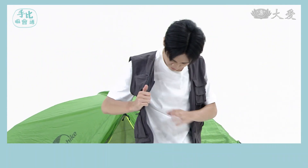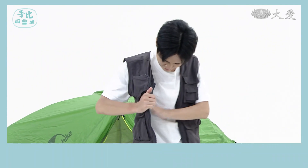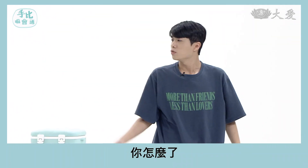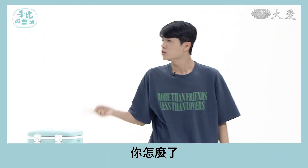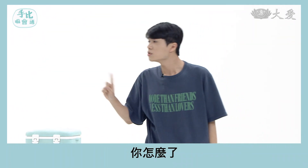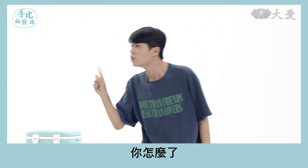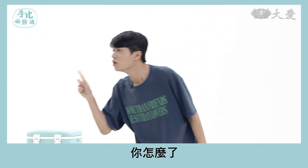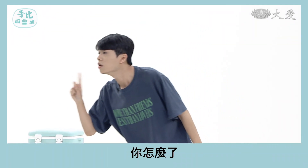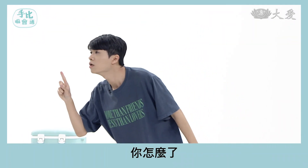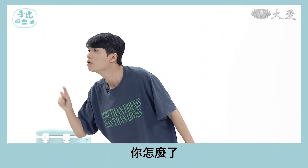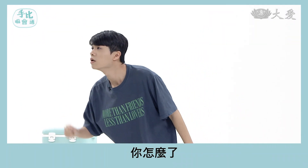你怎么了？